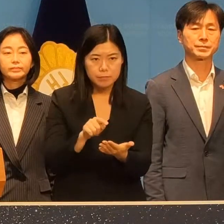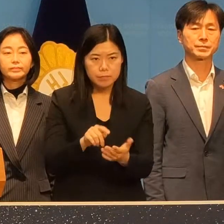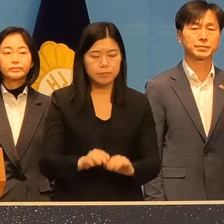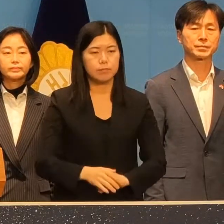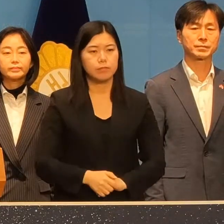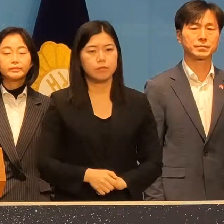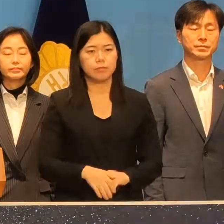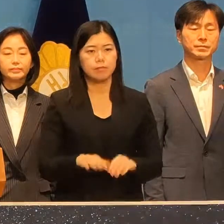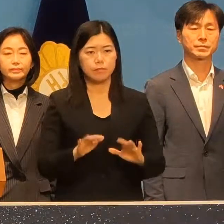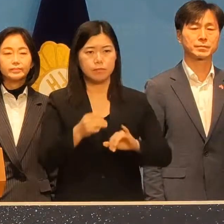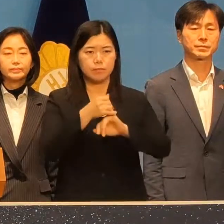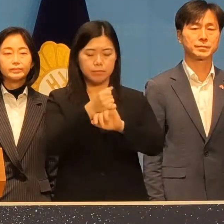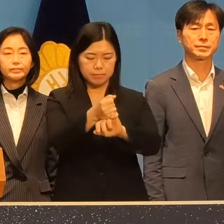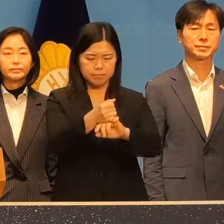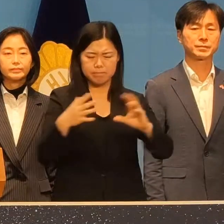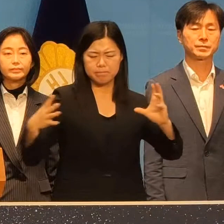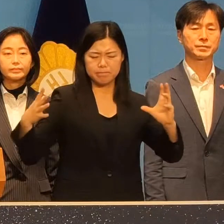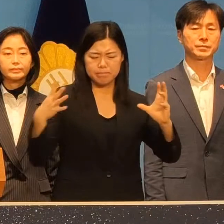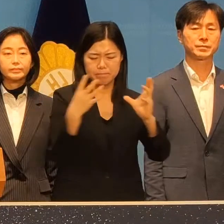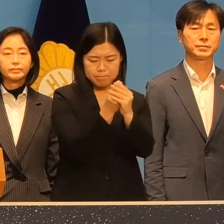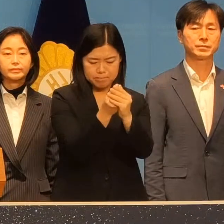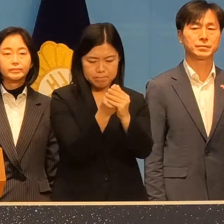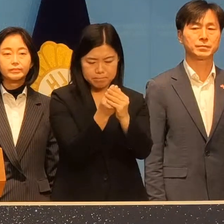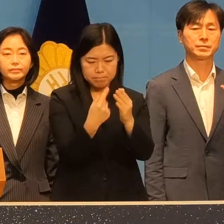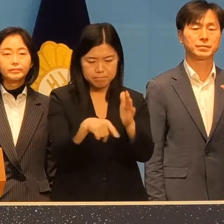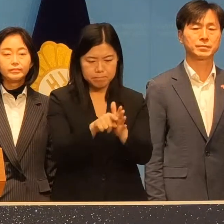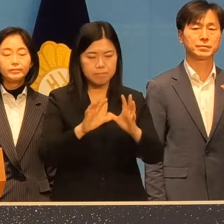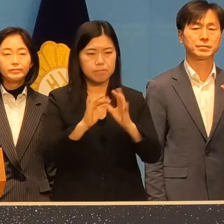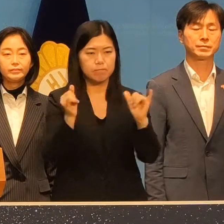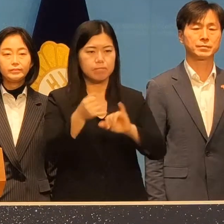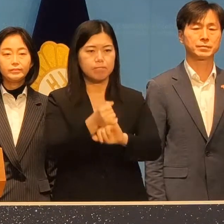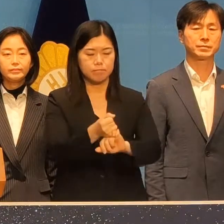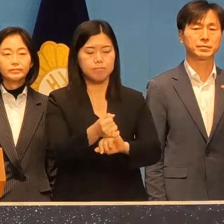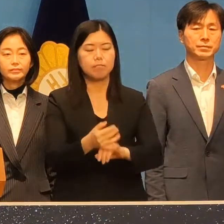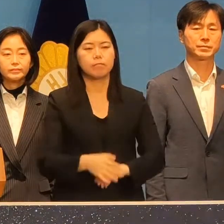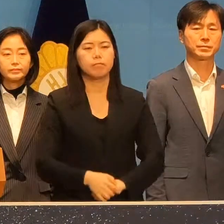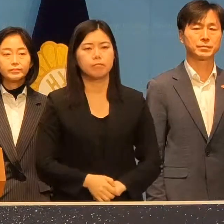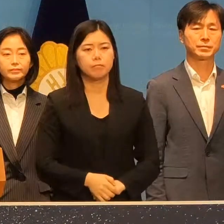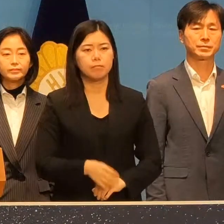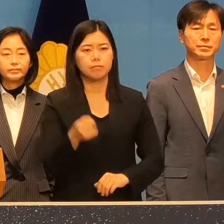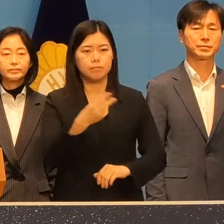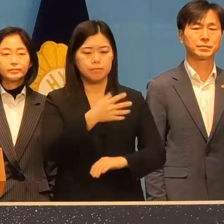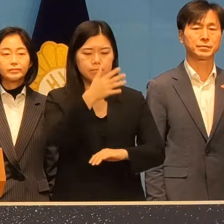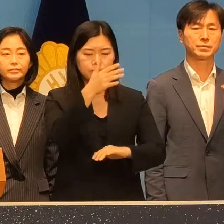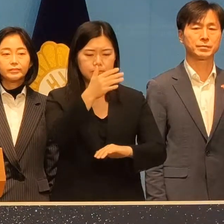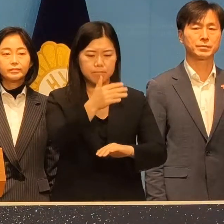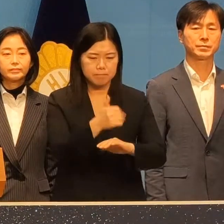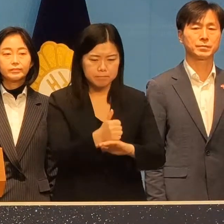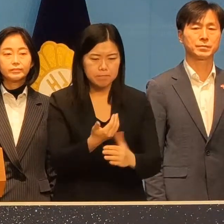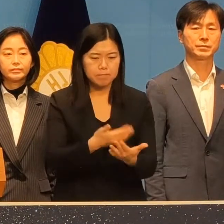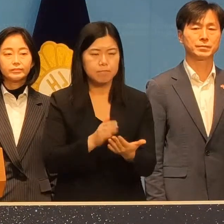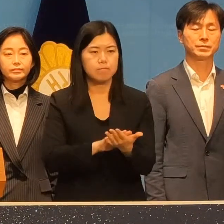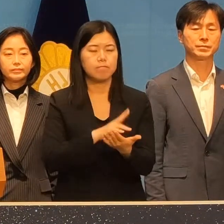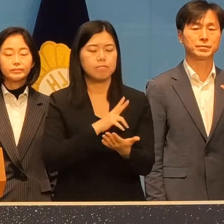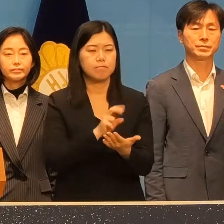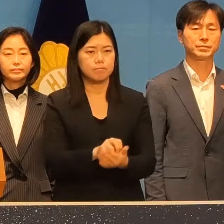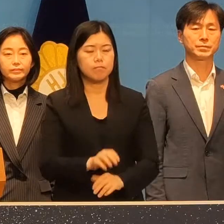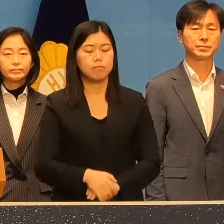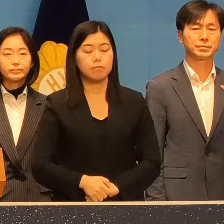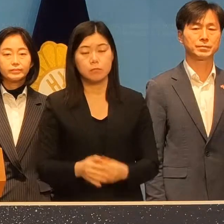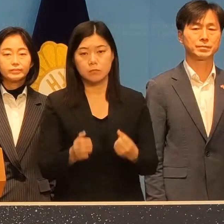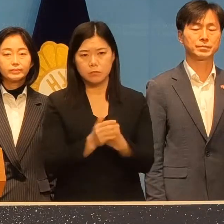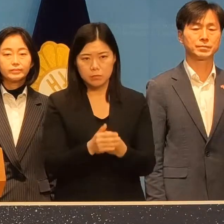개혁정부가 반드시 완수해야 할 국민과의 약속이자 마지막 개혁과제입니다.